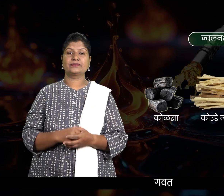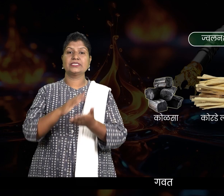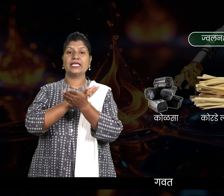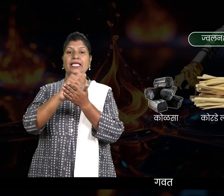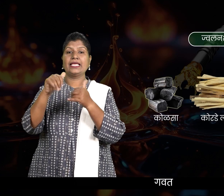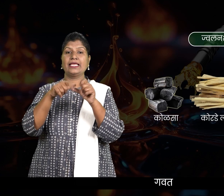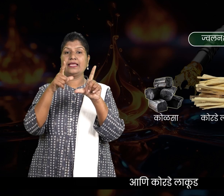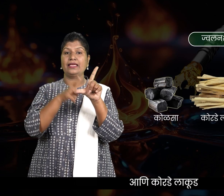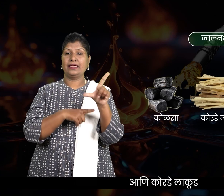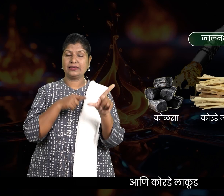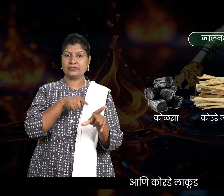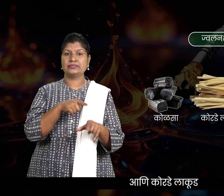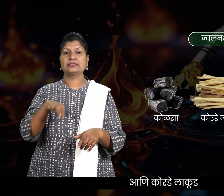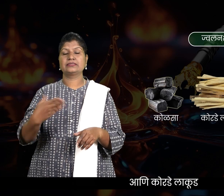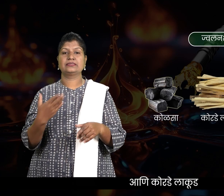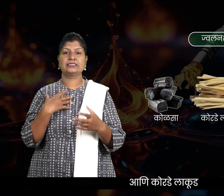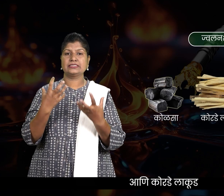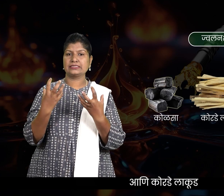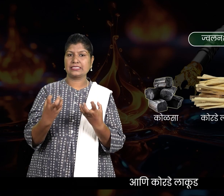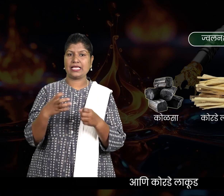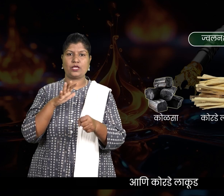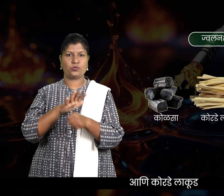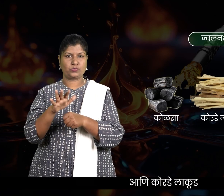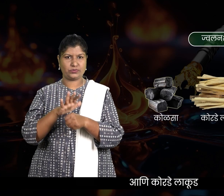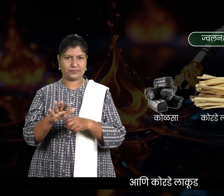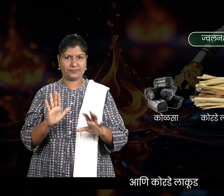गवत आणि कोरडे लाकूड